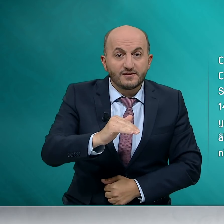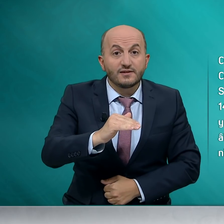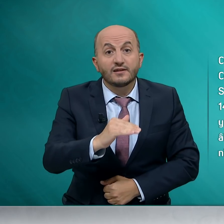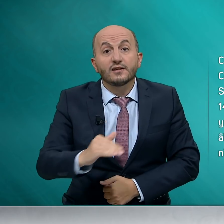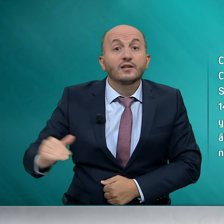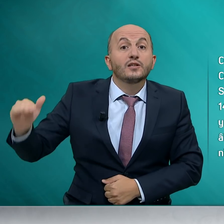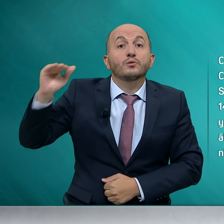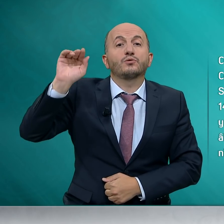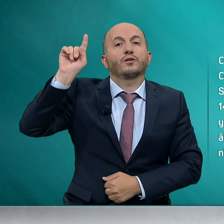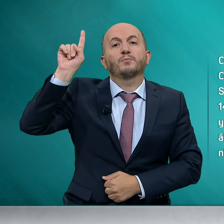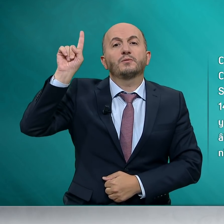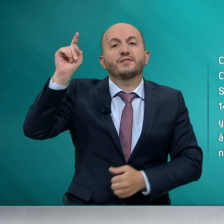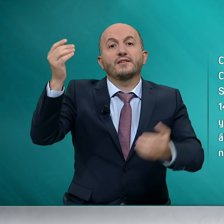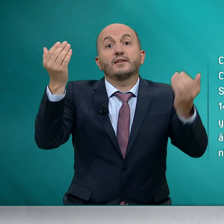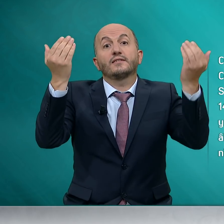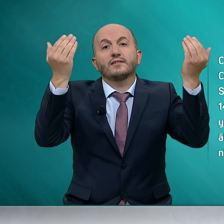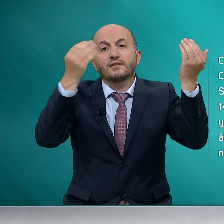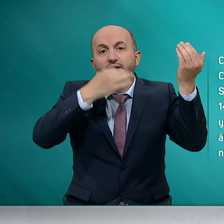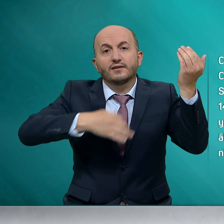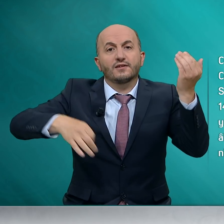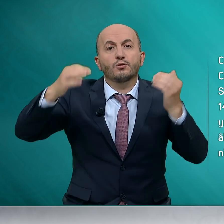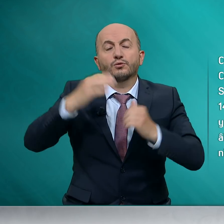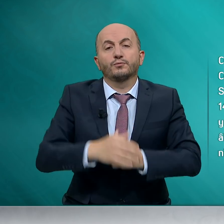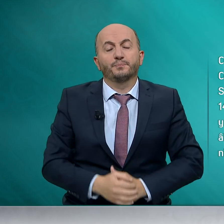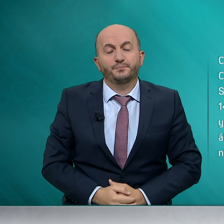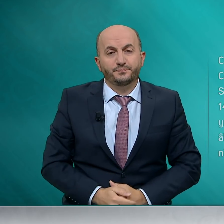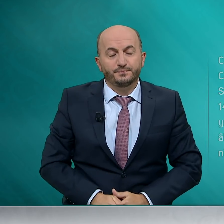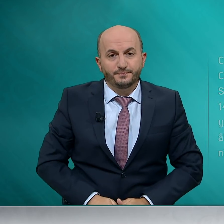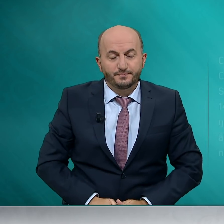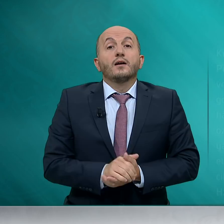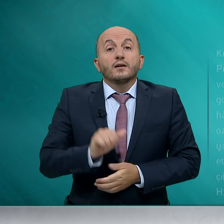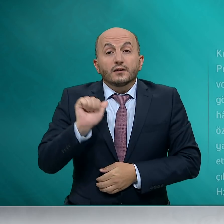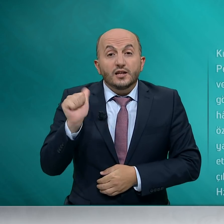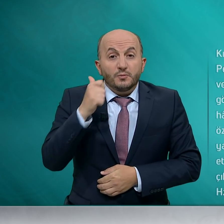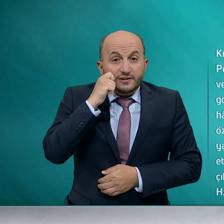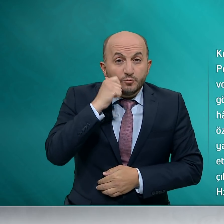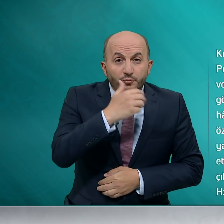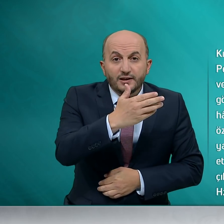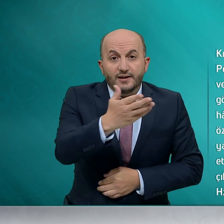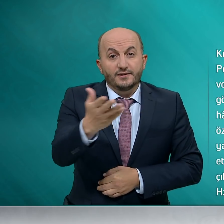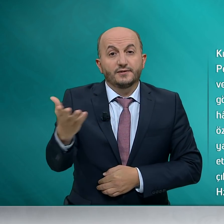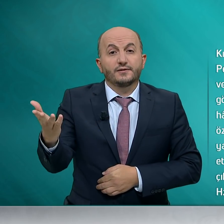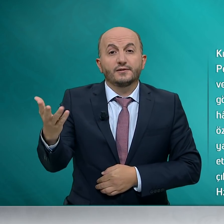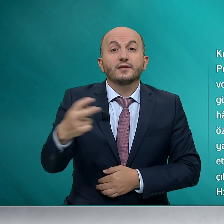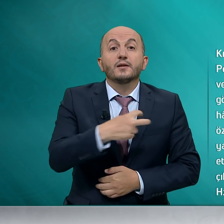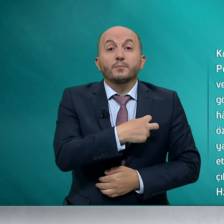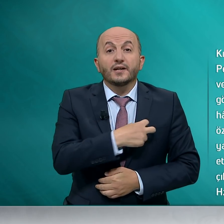getirmesini Yüce Rabbimizden niyaz ediyorum. Kıymetli müminler,